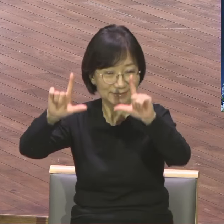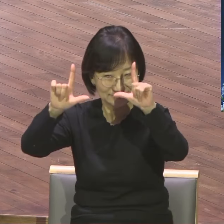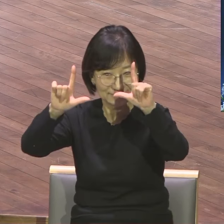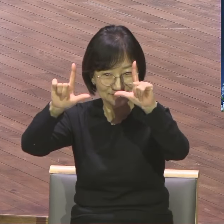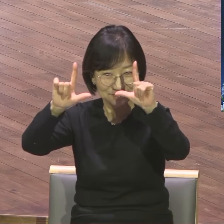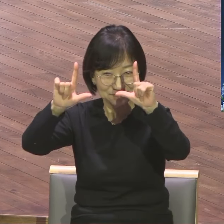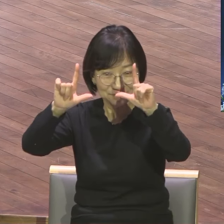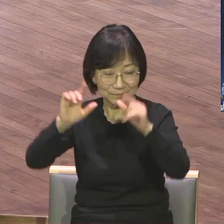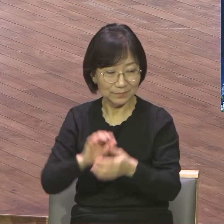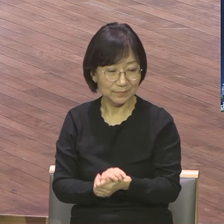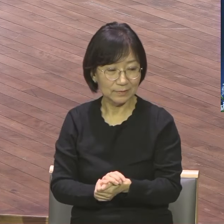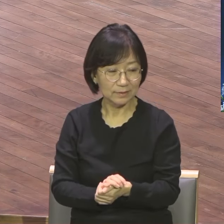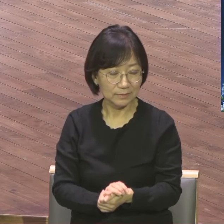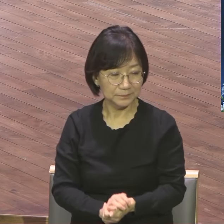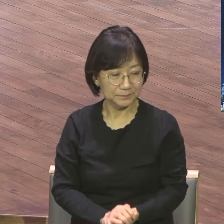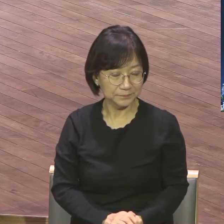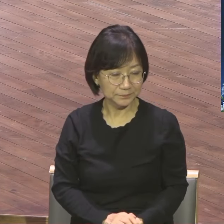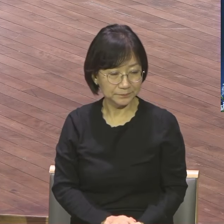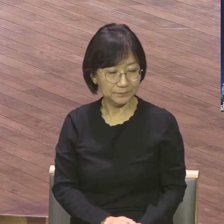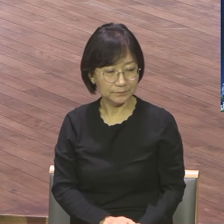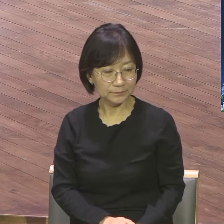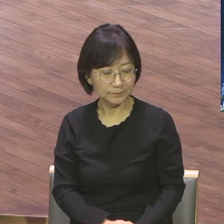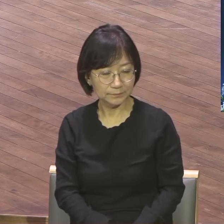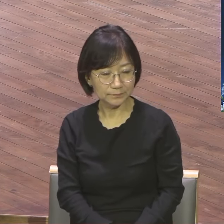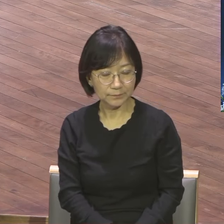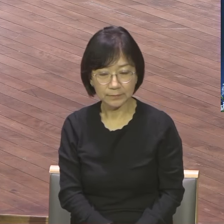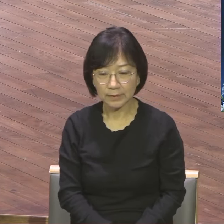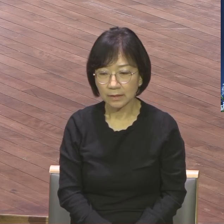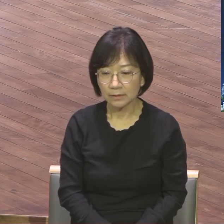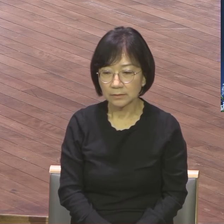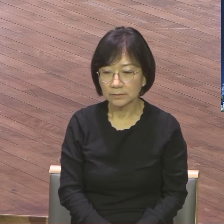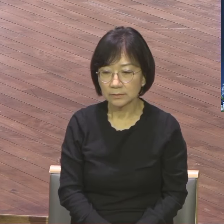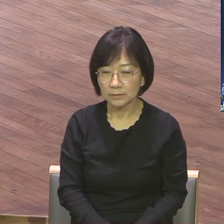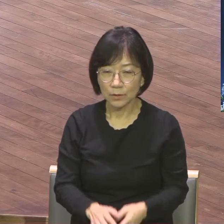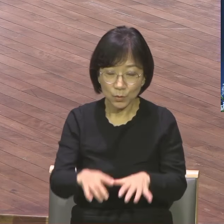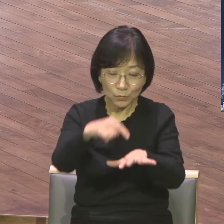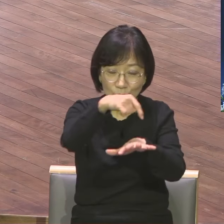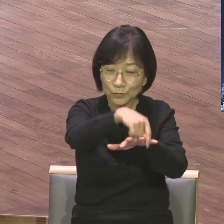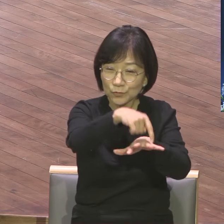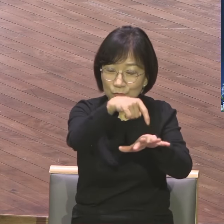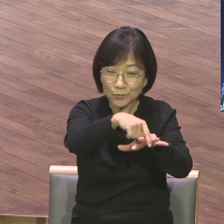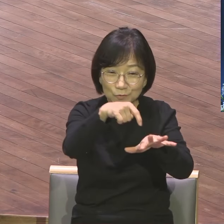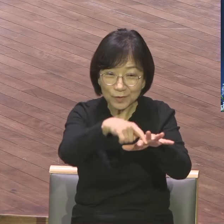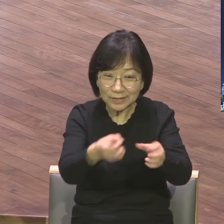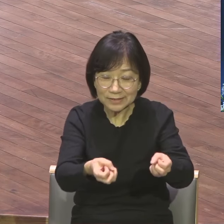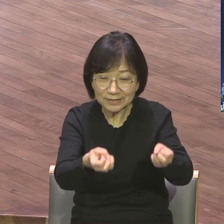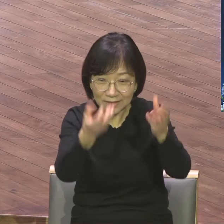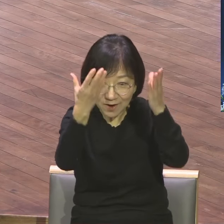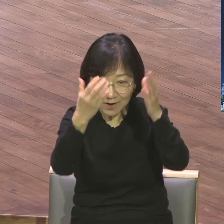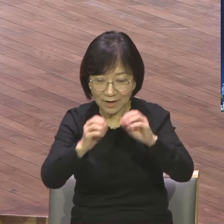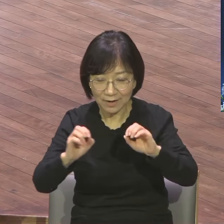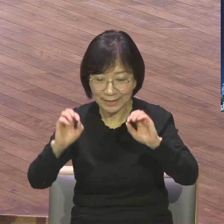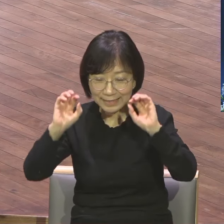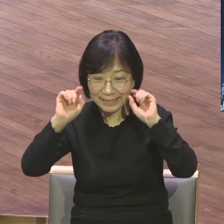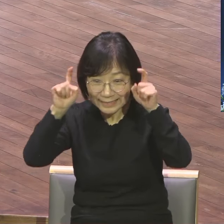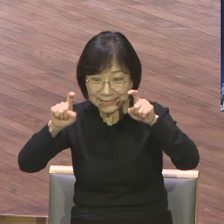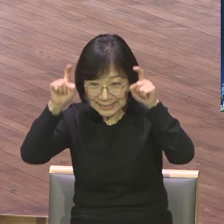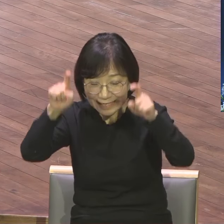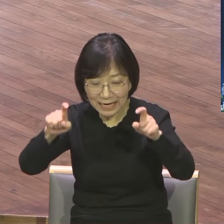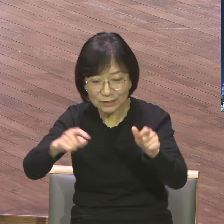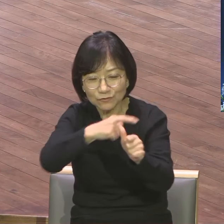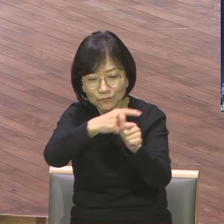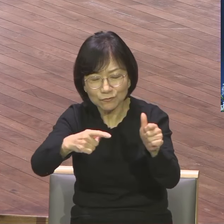예수 그리스도는 유월절 절기로는 유월절 어린 양을 잡는 시간이 있습니다. 유대인 달력으로 하면 니산월